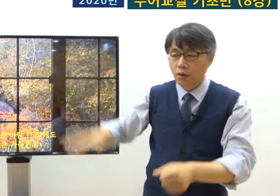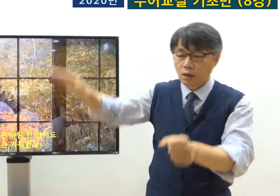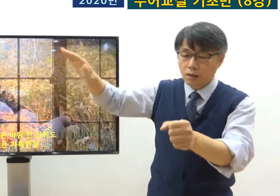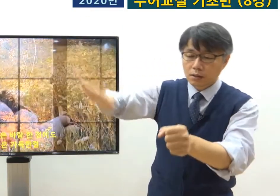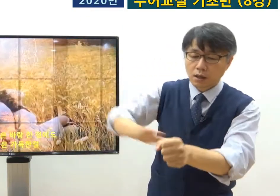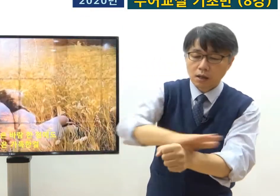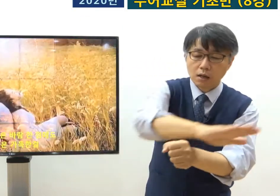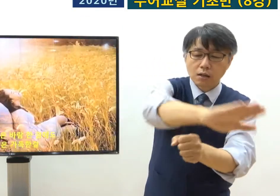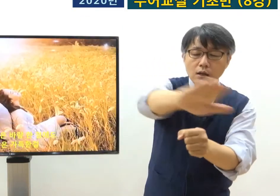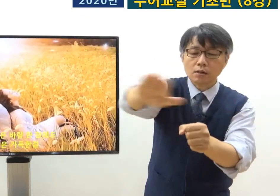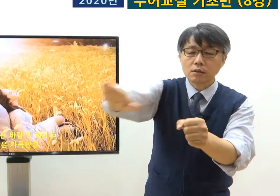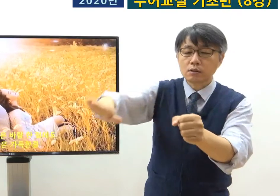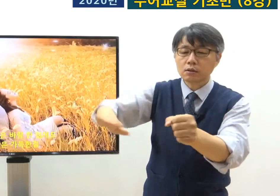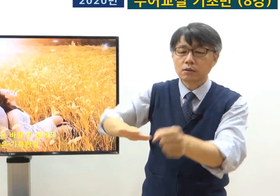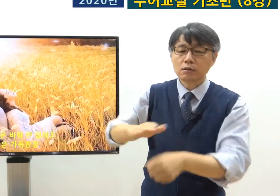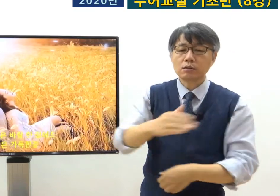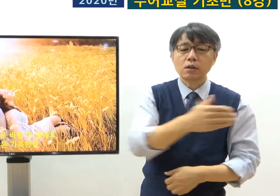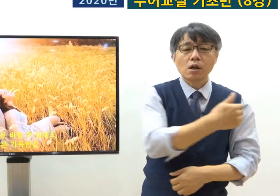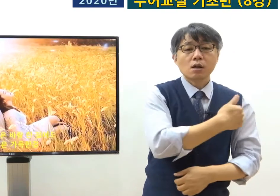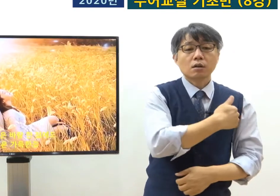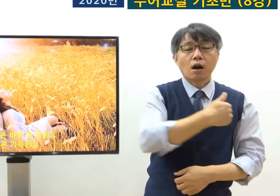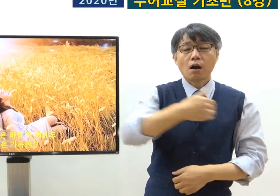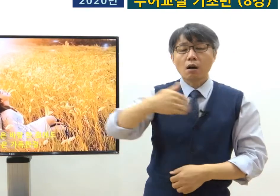점에도 사랑을